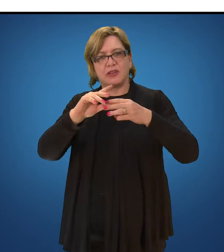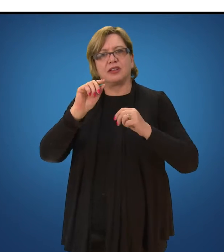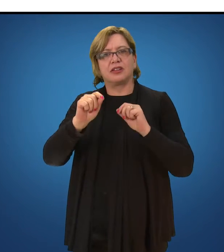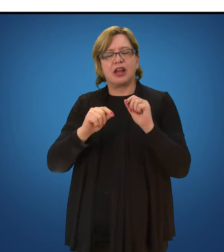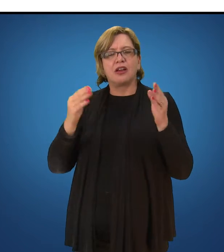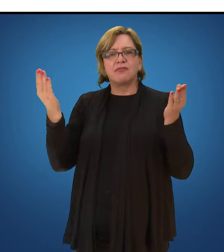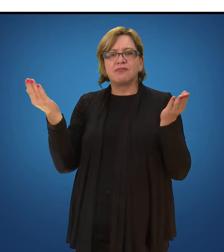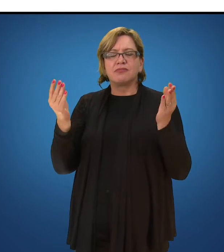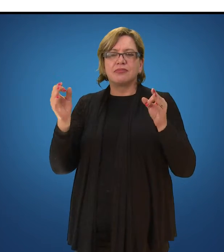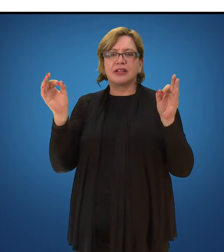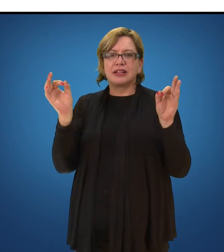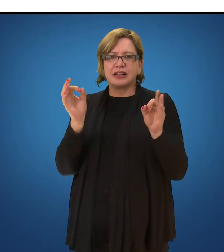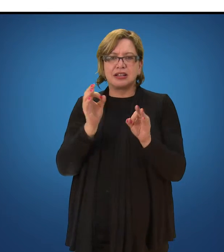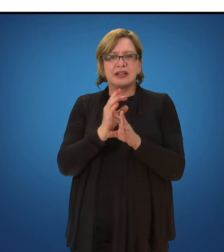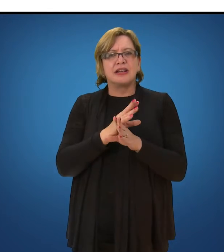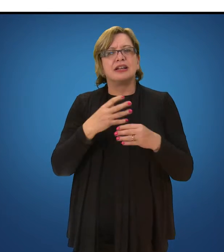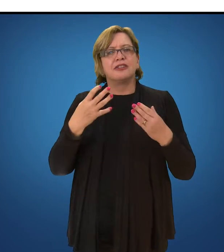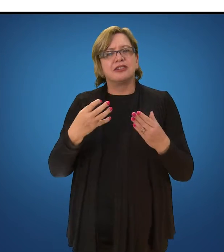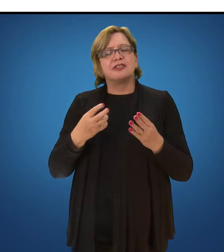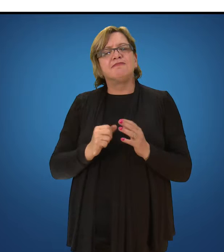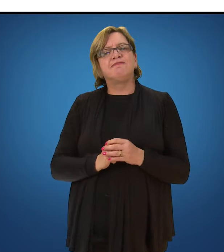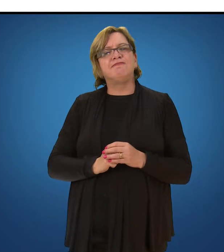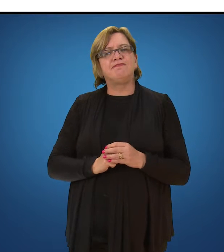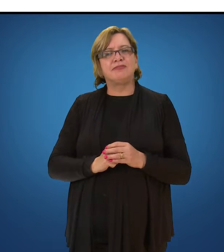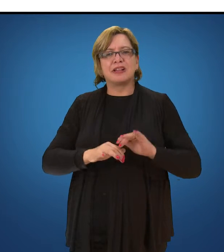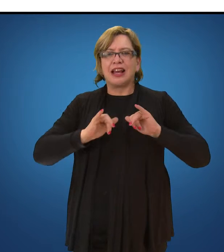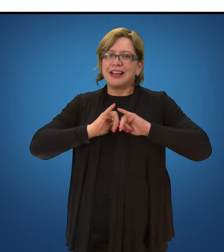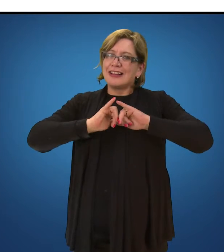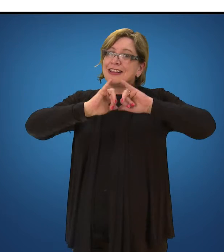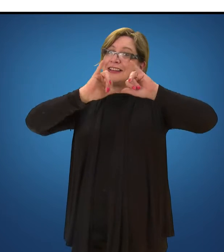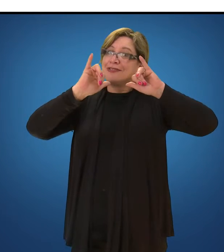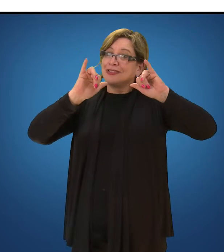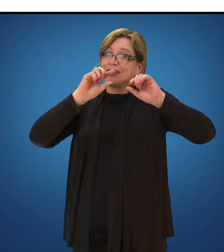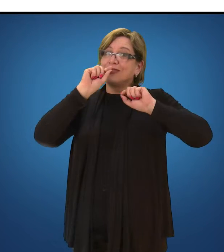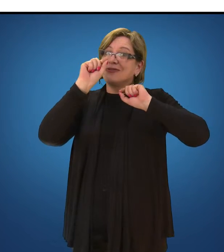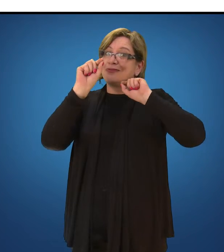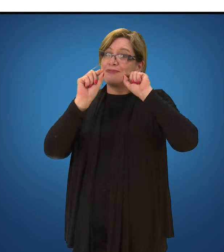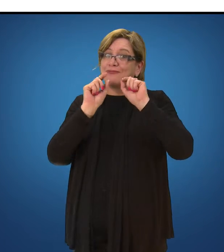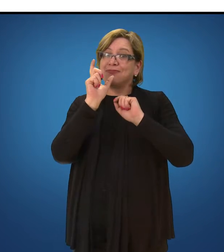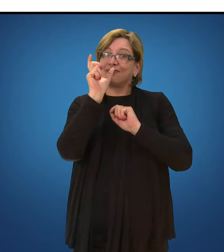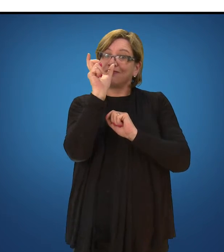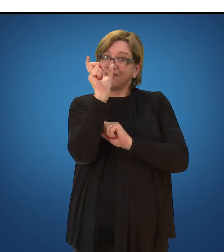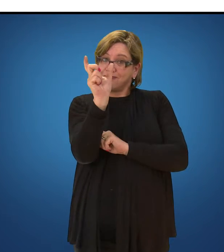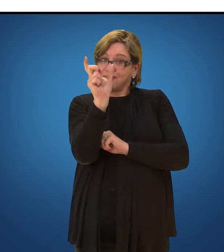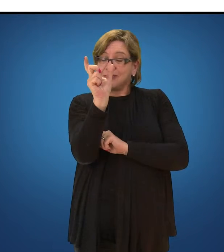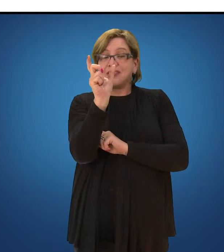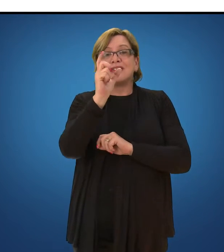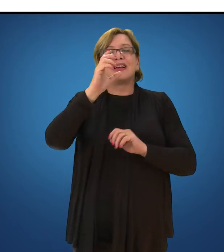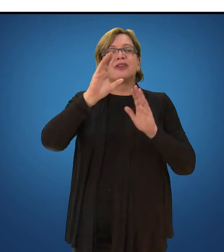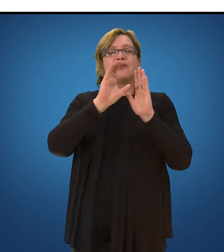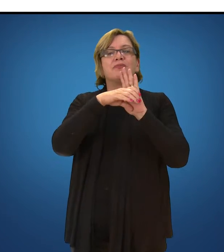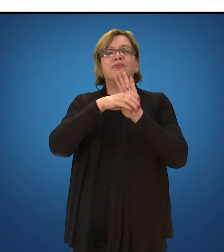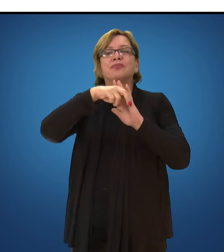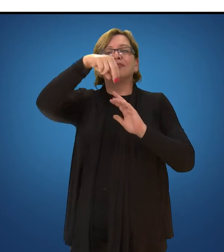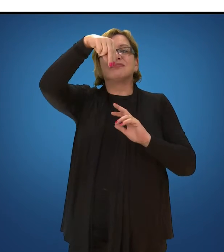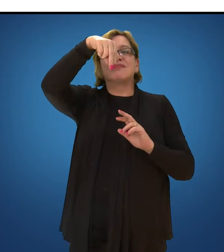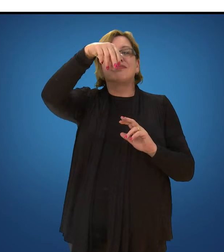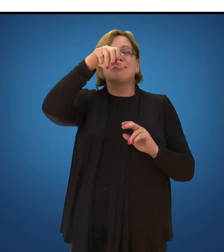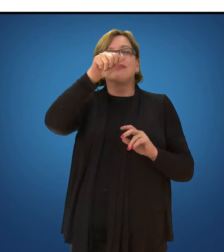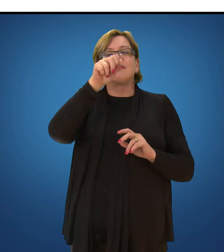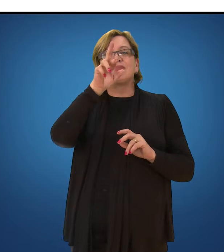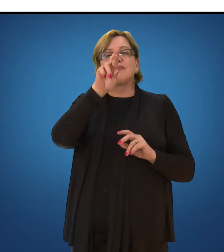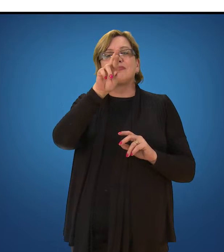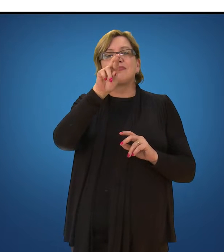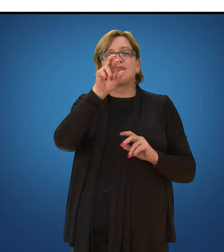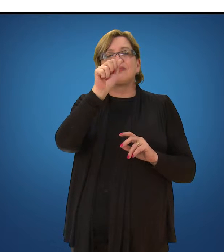Para encerrar, eu quero dizer algumas palavras sobre o conceito de narrativa, que eu associei em um